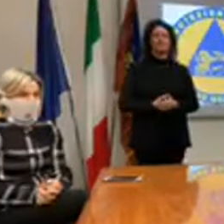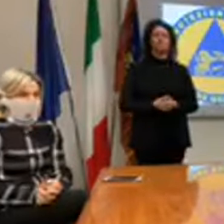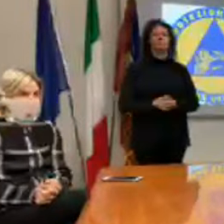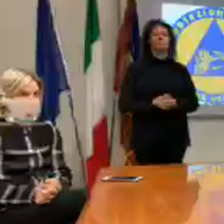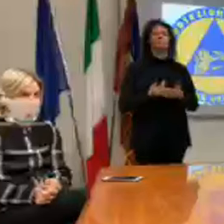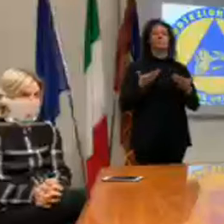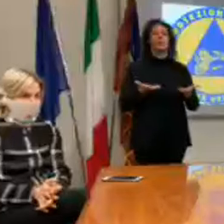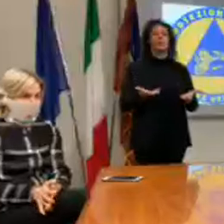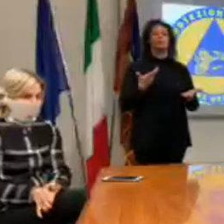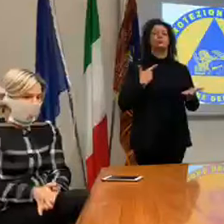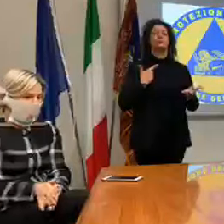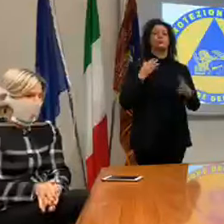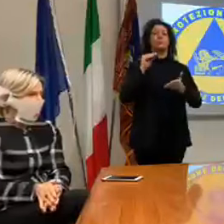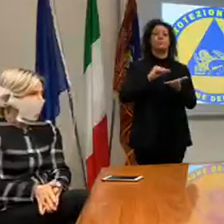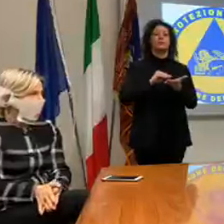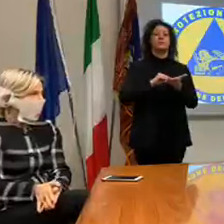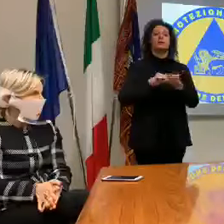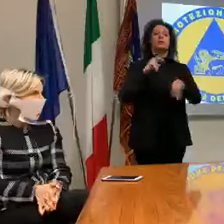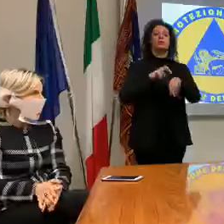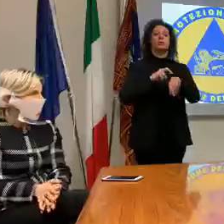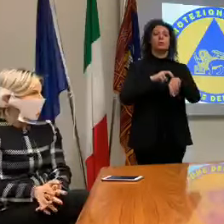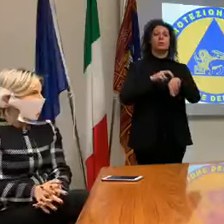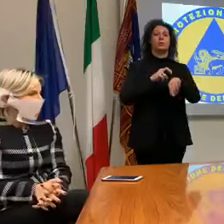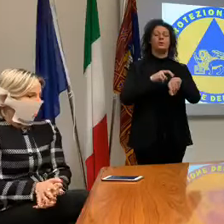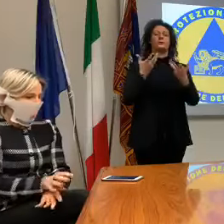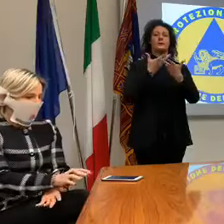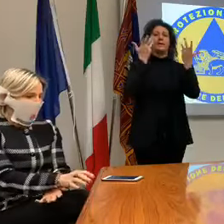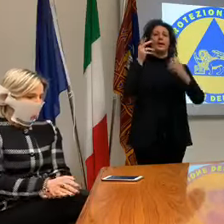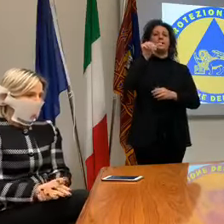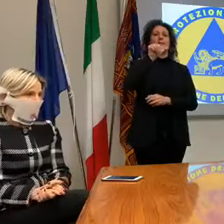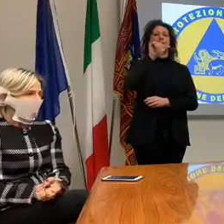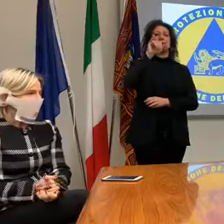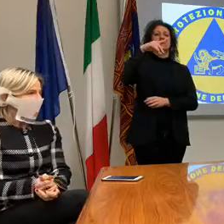novità, c'è la dottoressa Chiara Scipione che